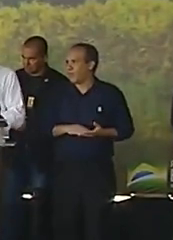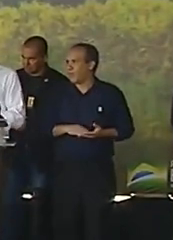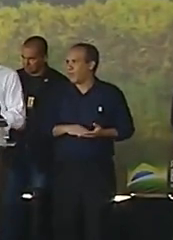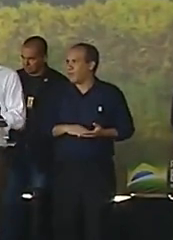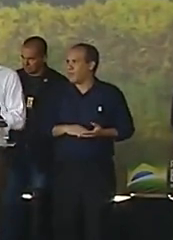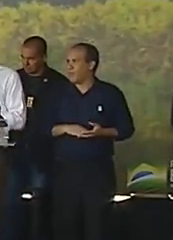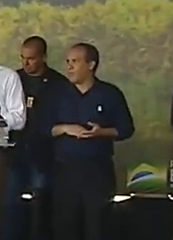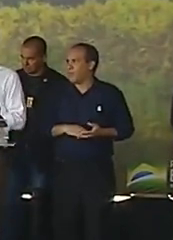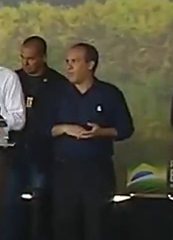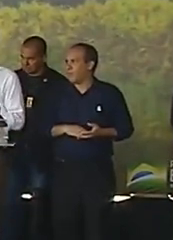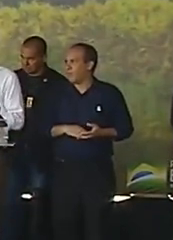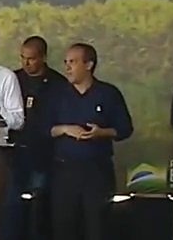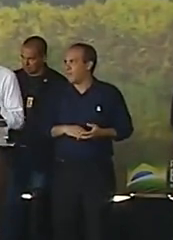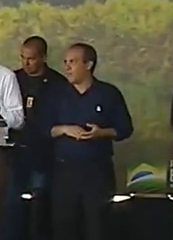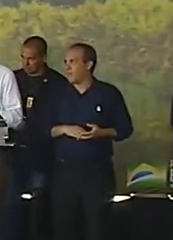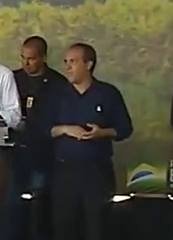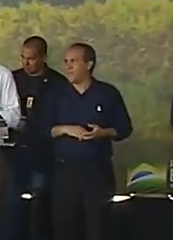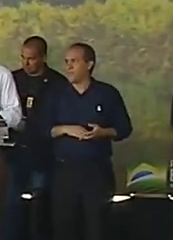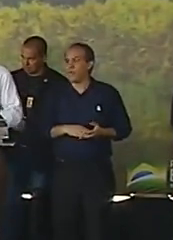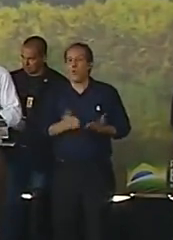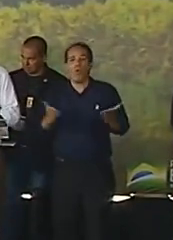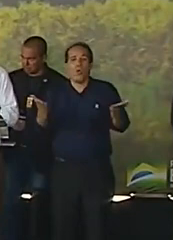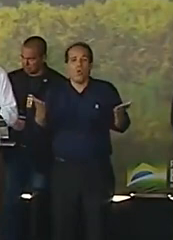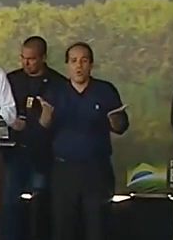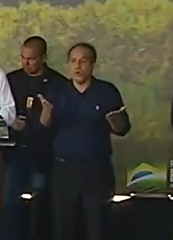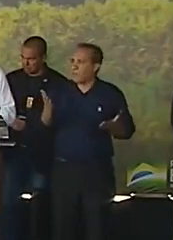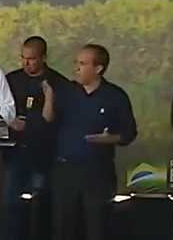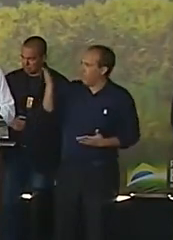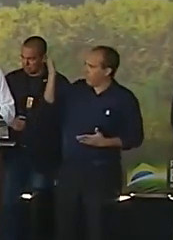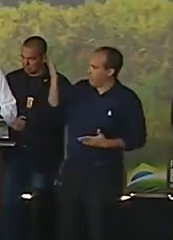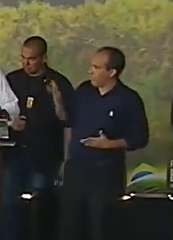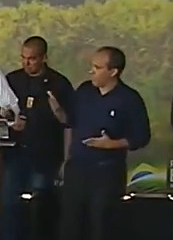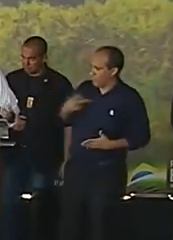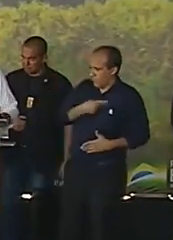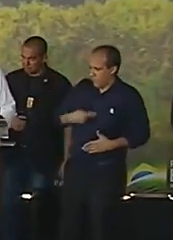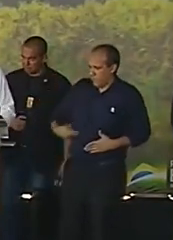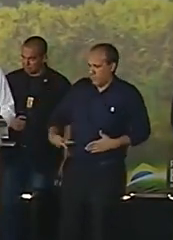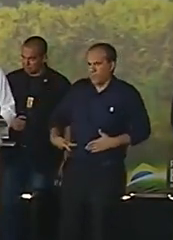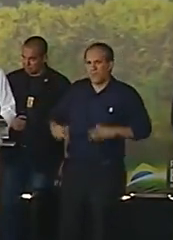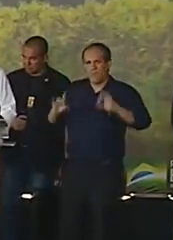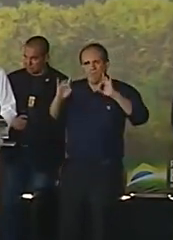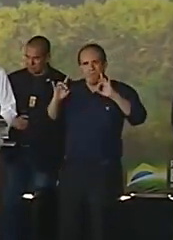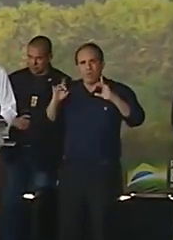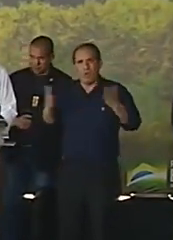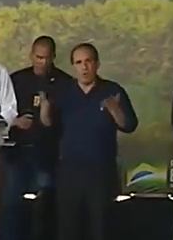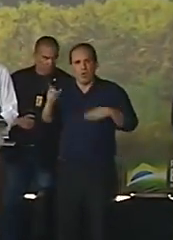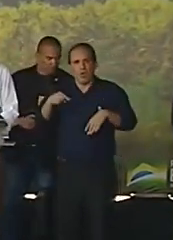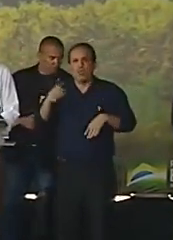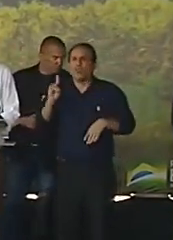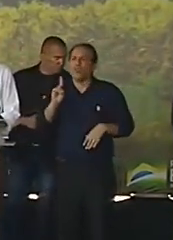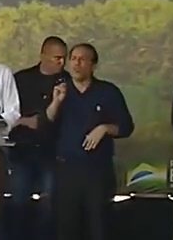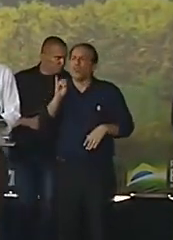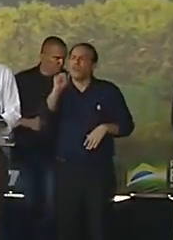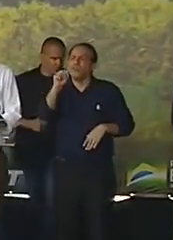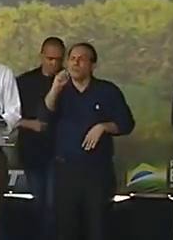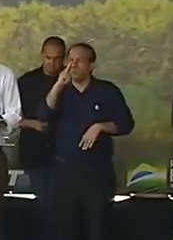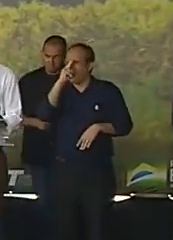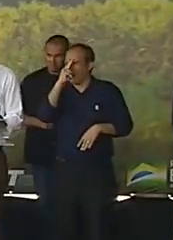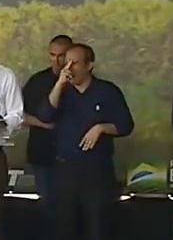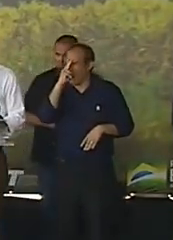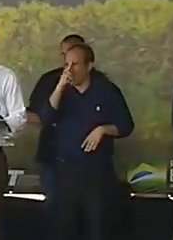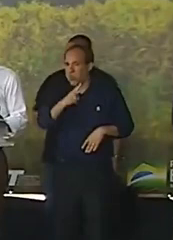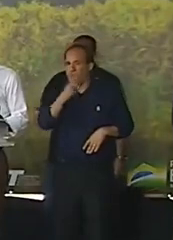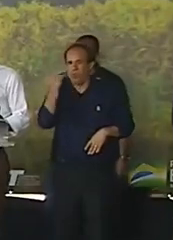Meu caro presidente, hoje é um dia extremamente importante, um